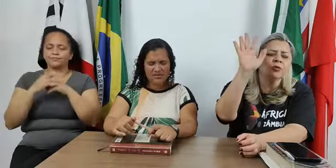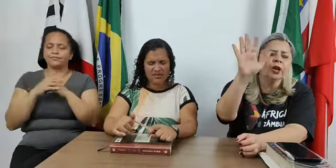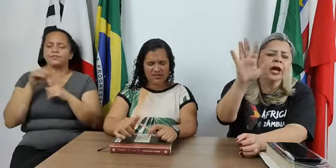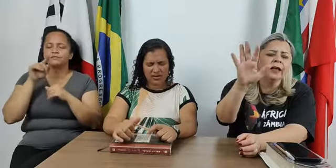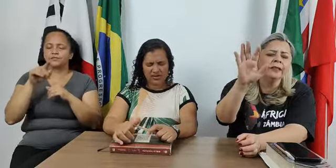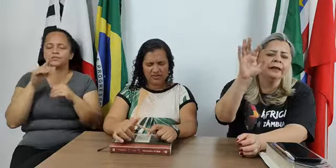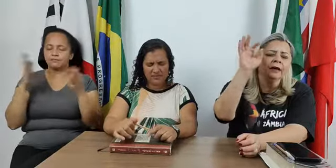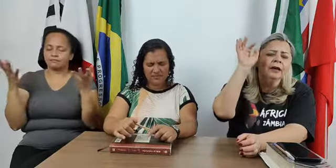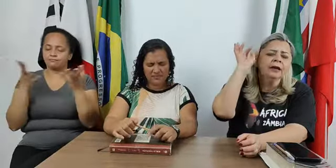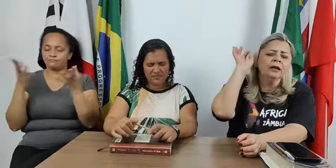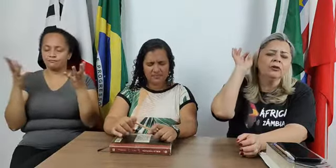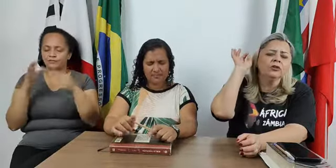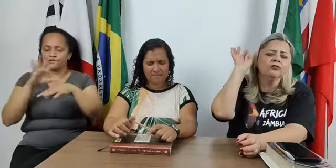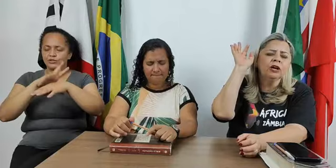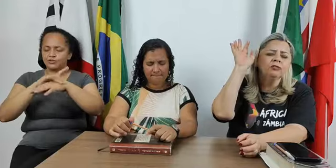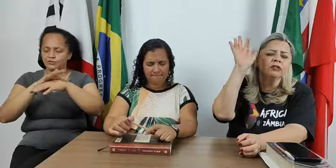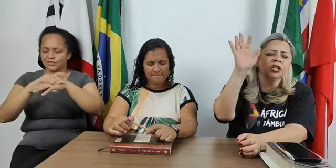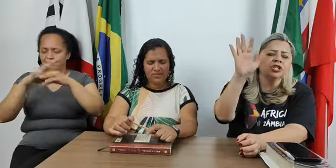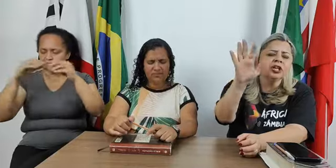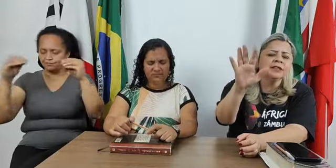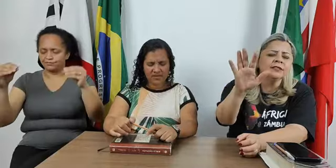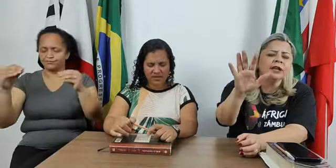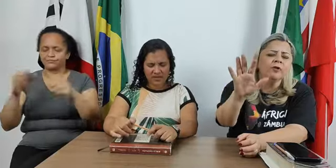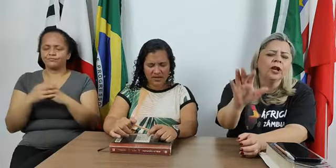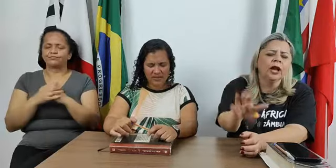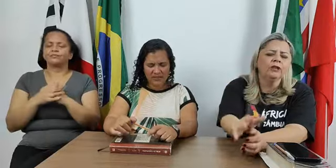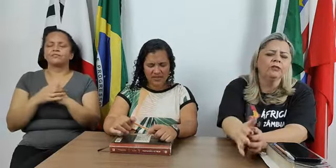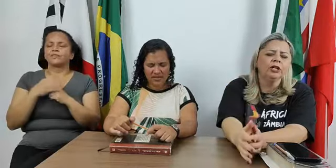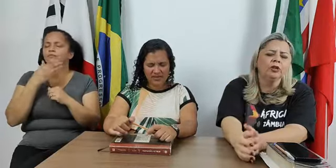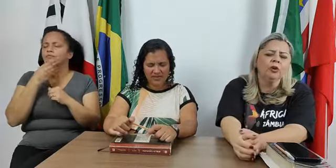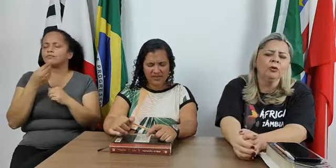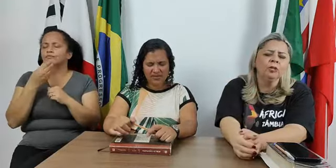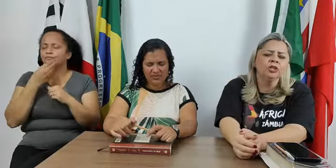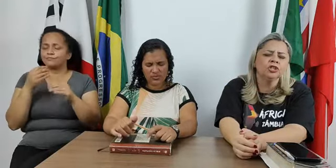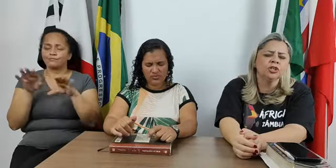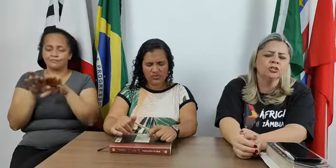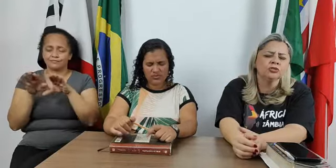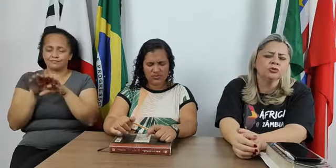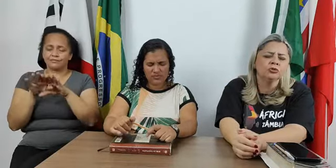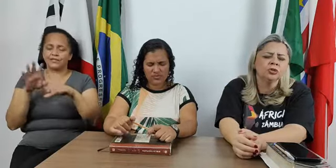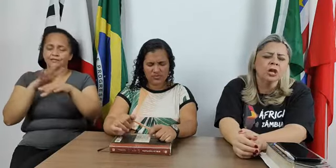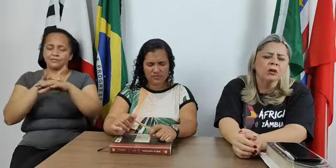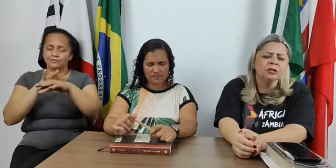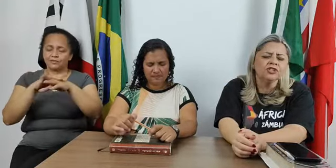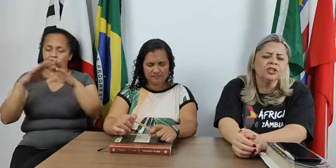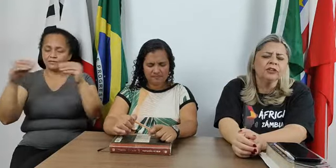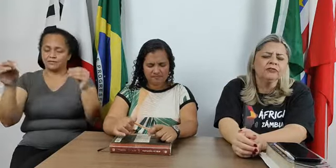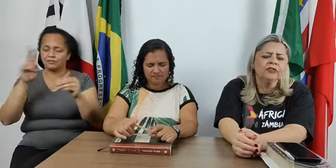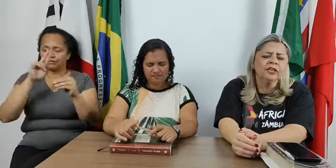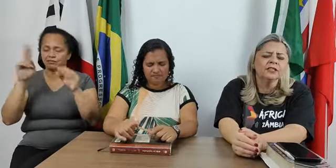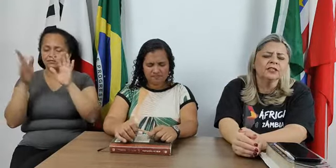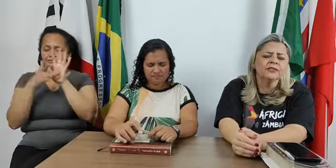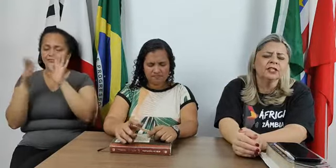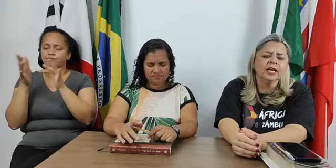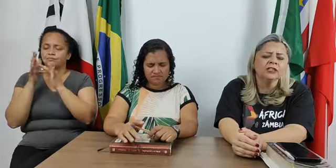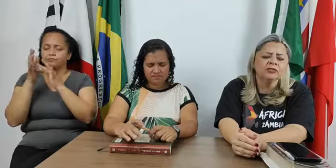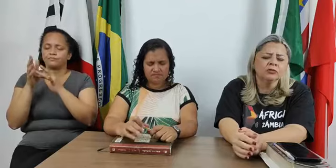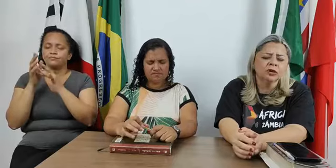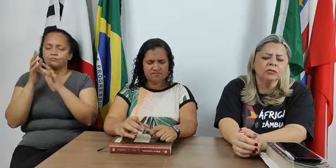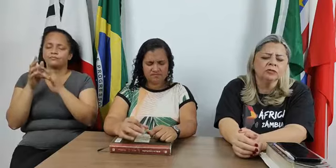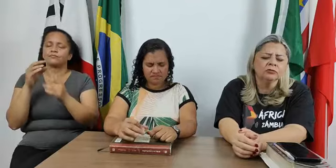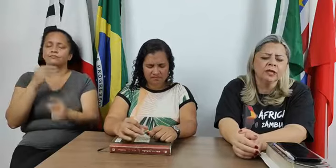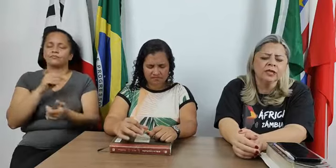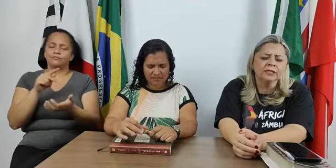seja curada, Osvaldo seja restaurado em nome de Jesus. Testifica essas verdades